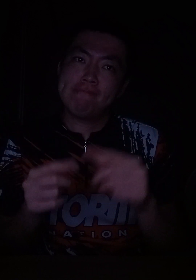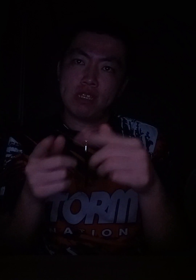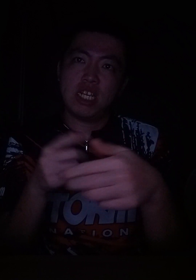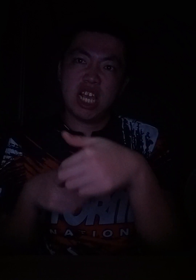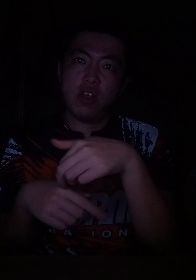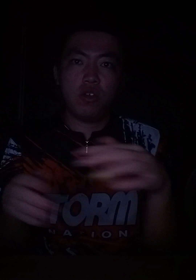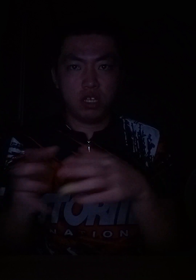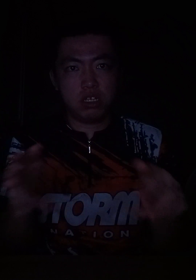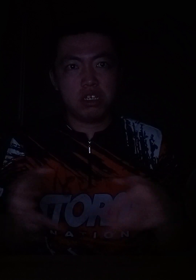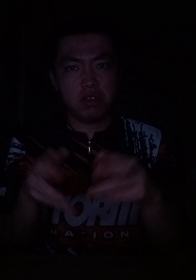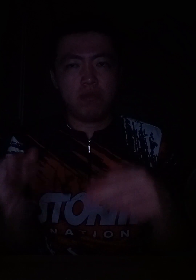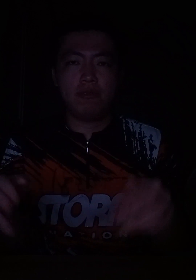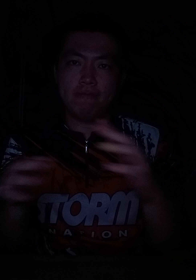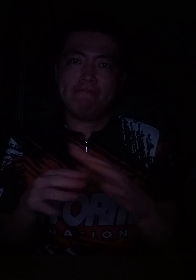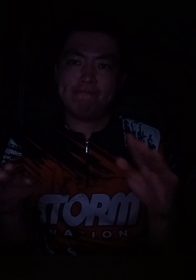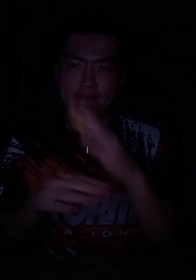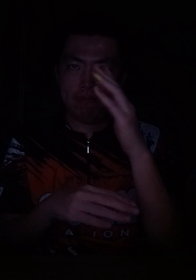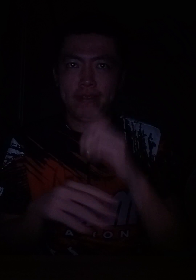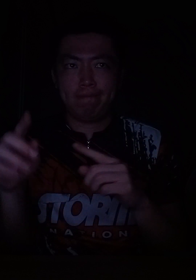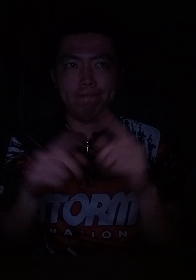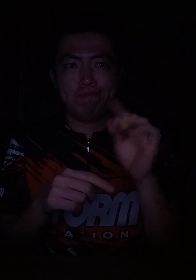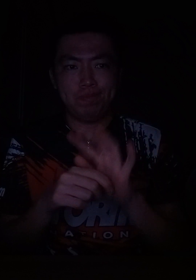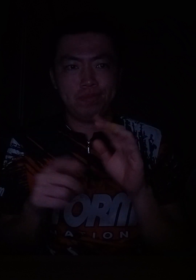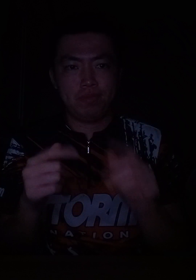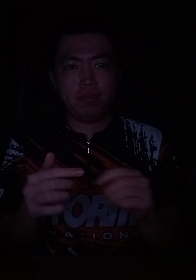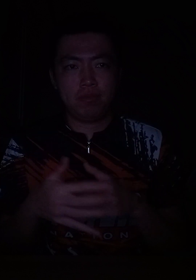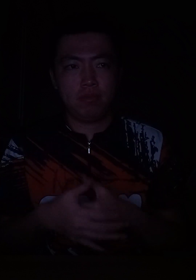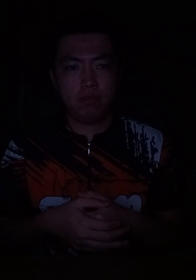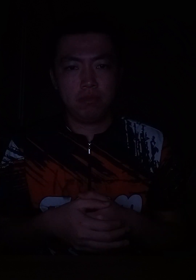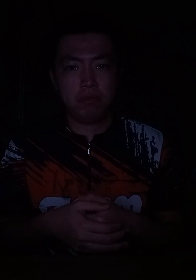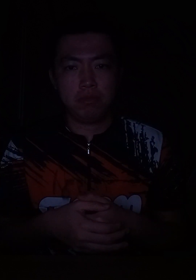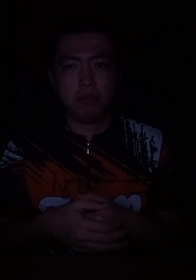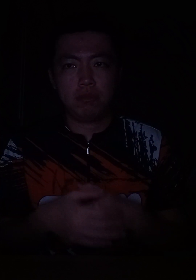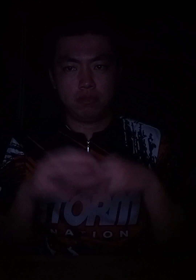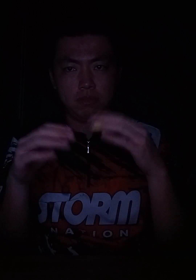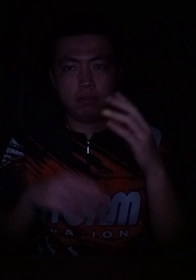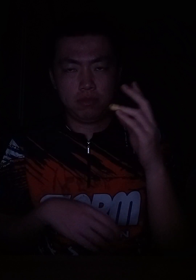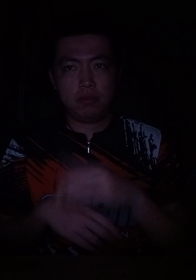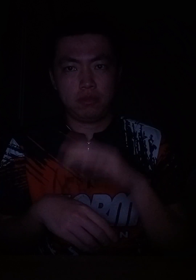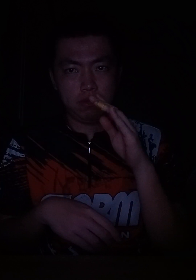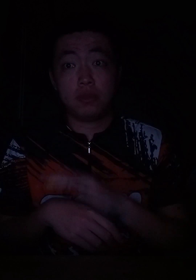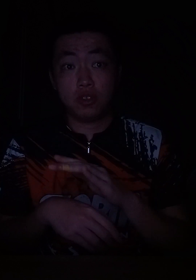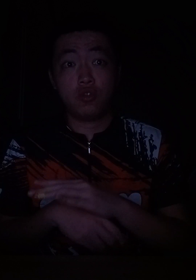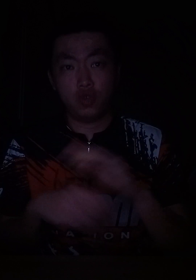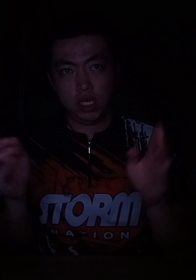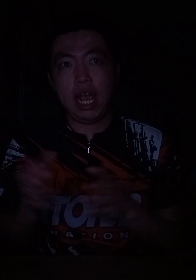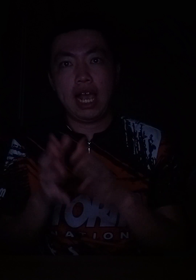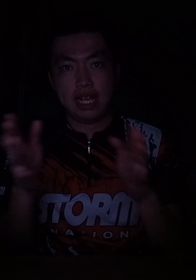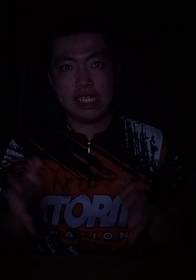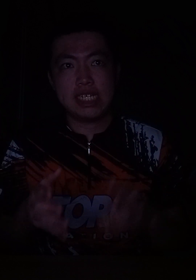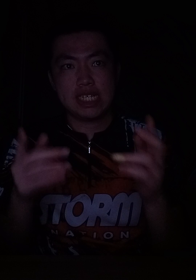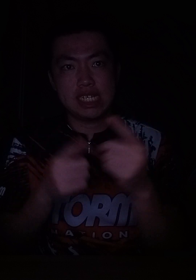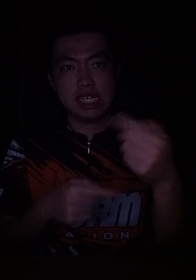역시 형체를 알아보기 어려울 정도로 부서졌습니다. 오늘 오전 11시쯤 부산 강서구 부산신항 주변